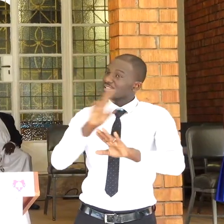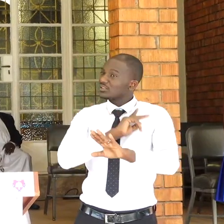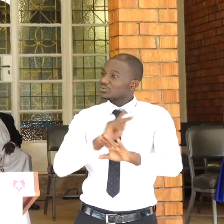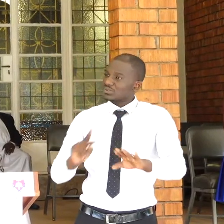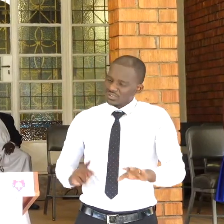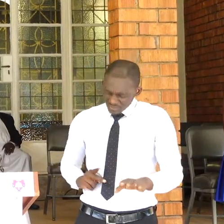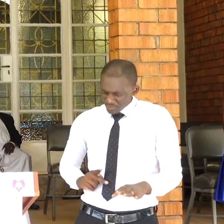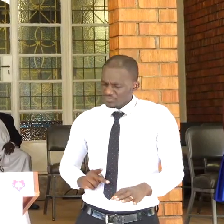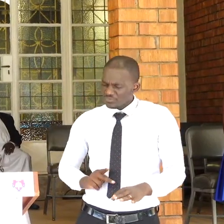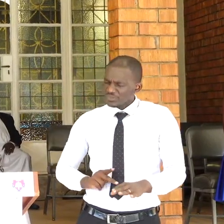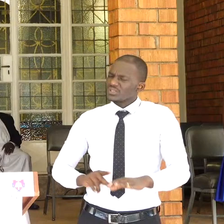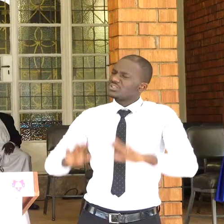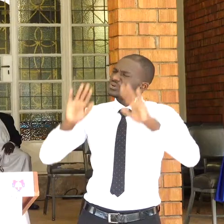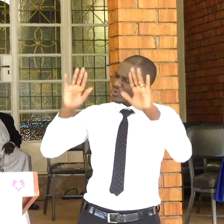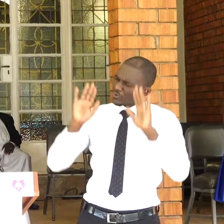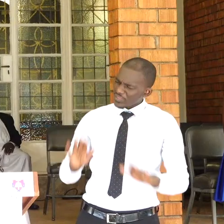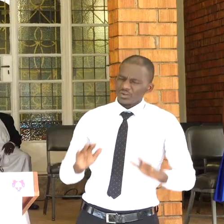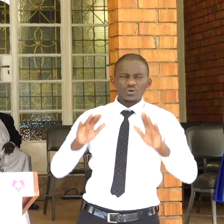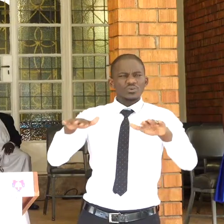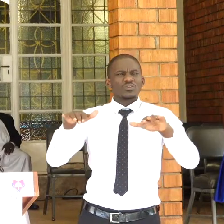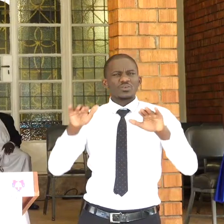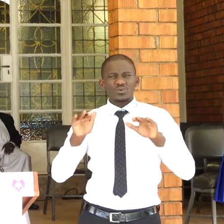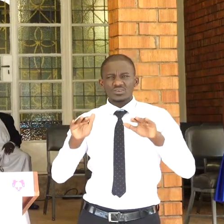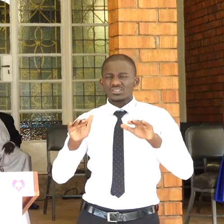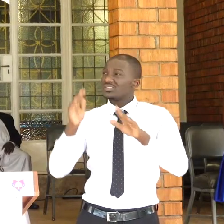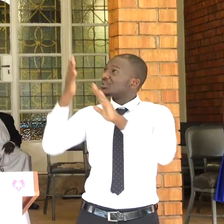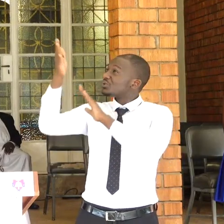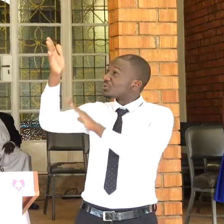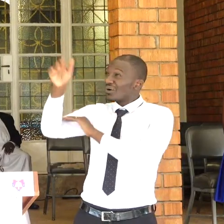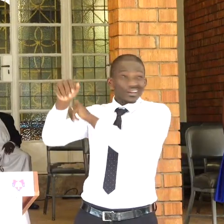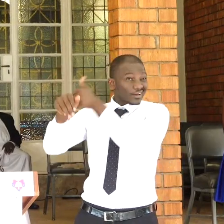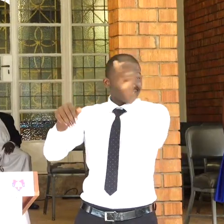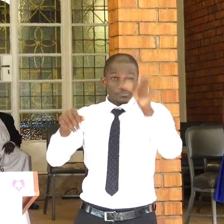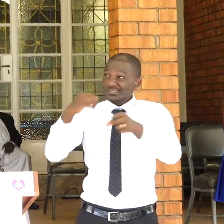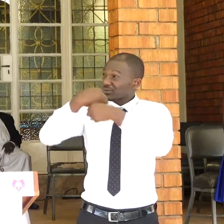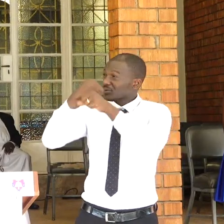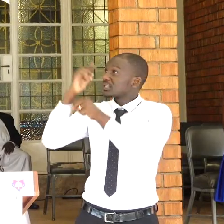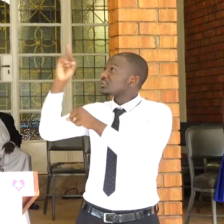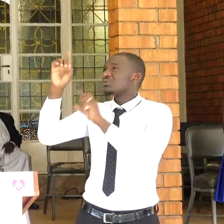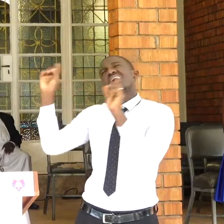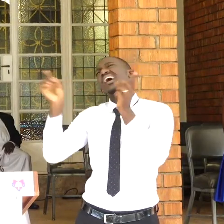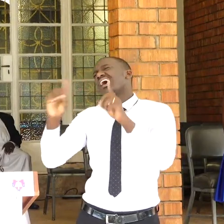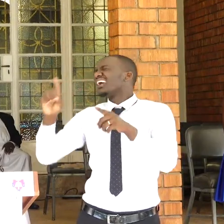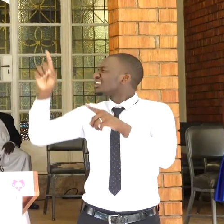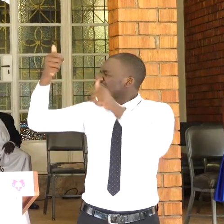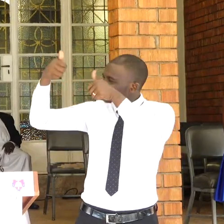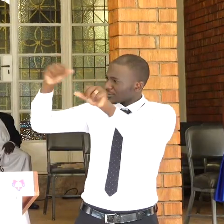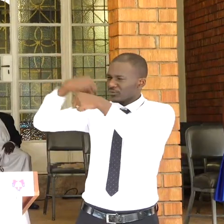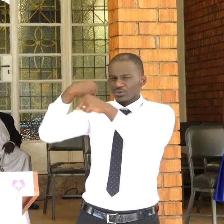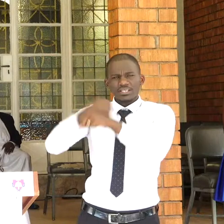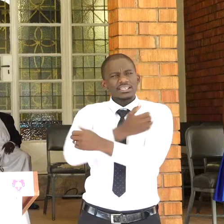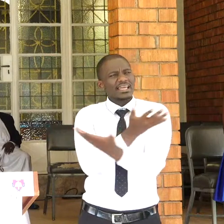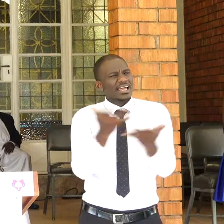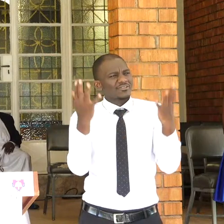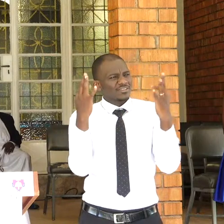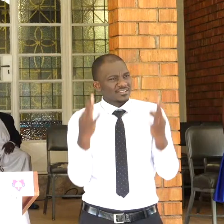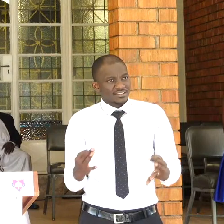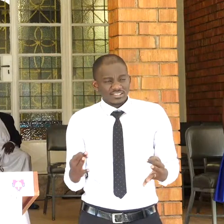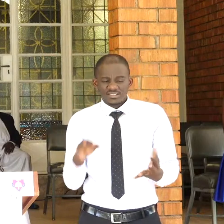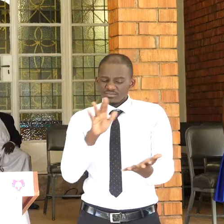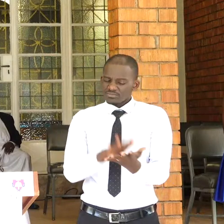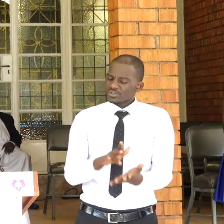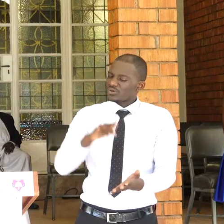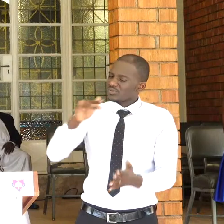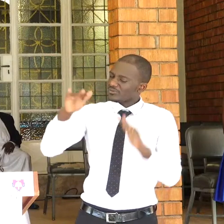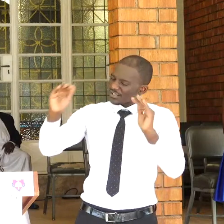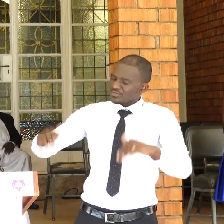yu te watonde bwa mukama ye gwe motonze era byo na byo atonde bwa gwe gulumira